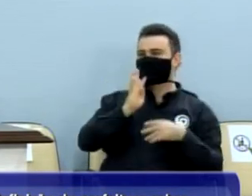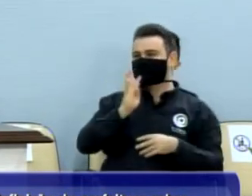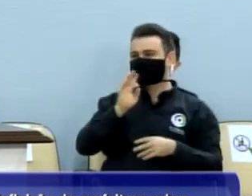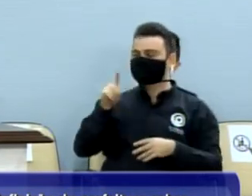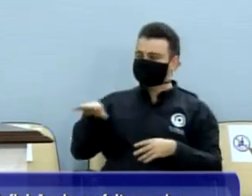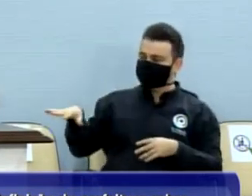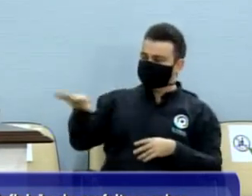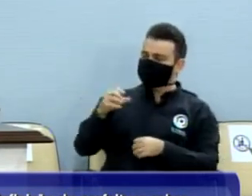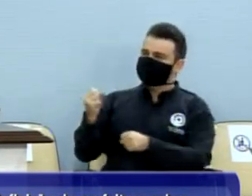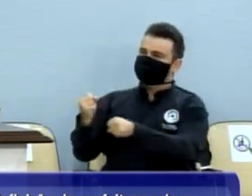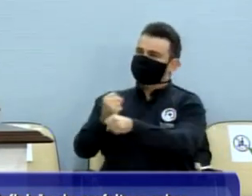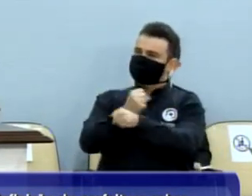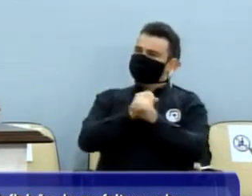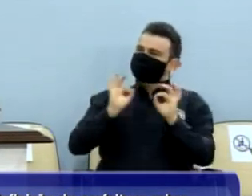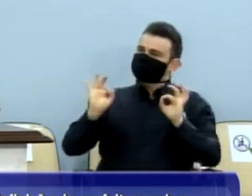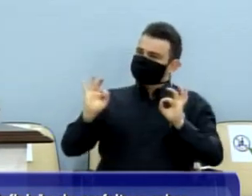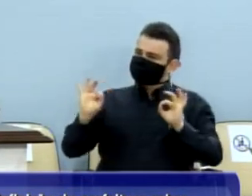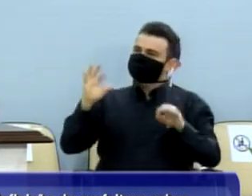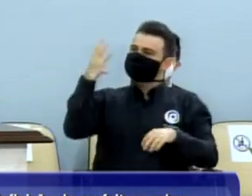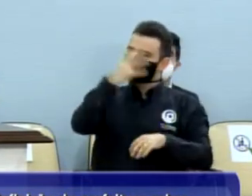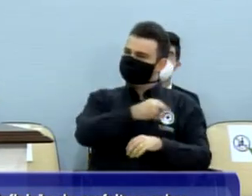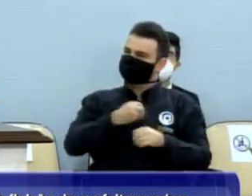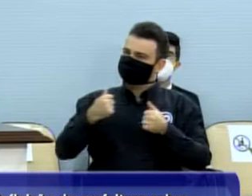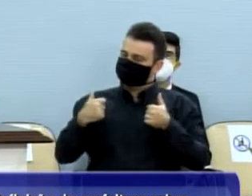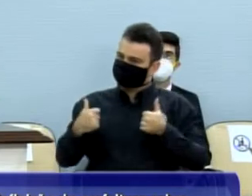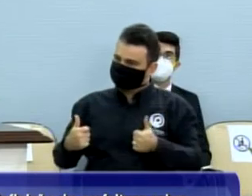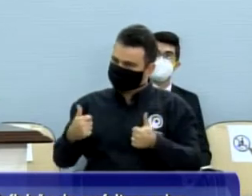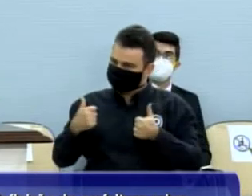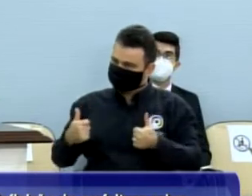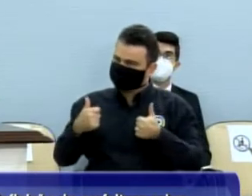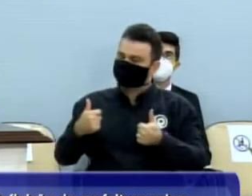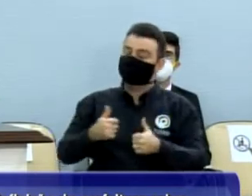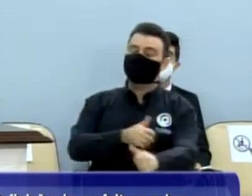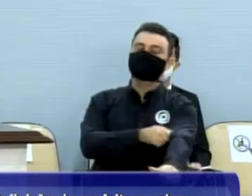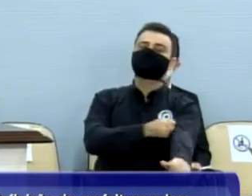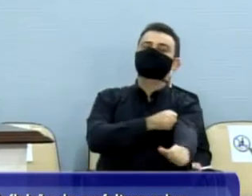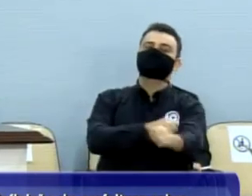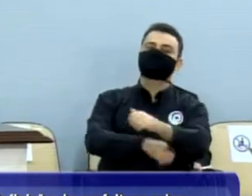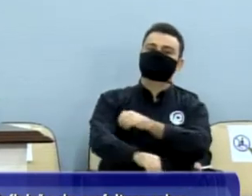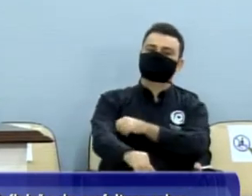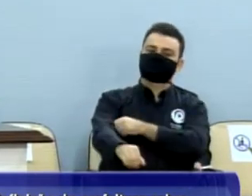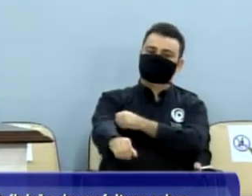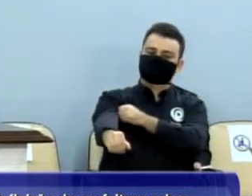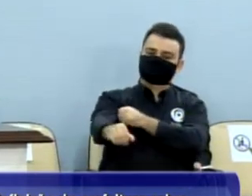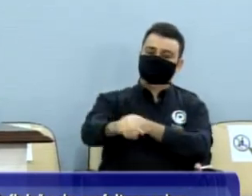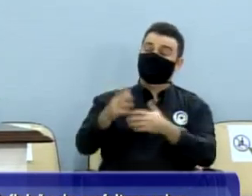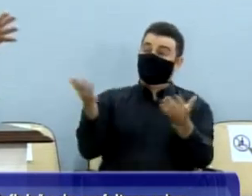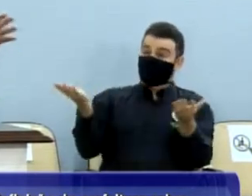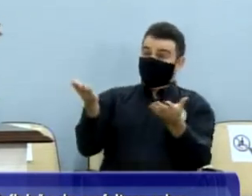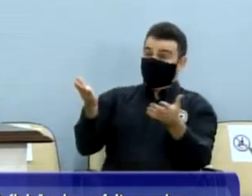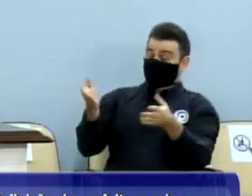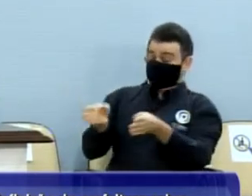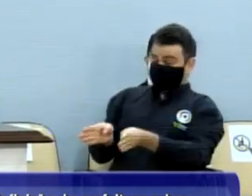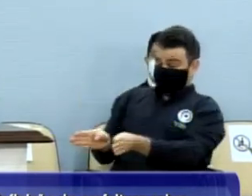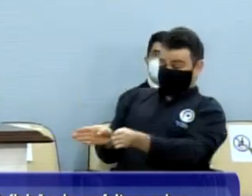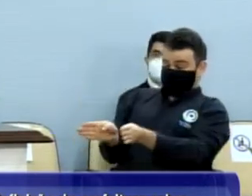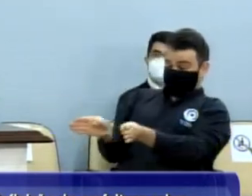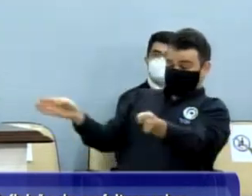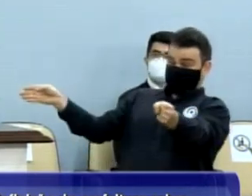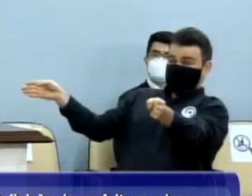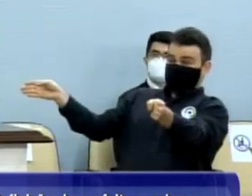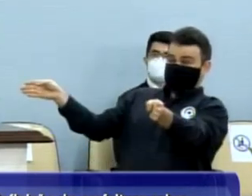lindo, ficou perfeito de abrir e de você ter agora duas mãos para ir para